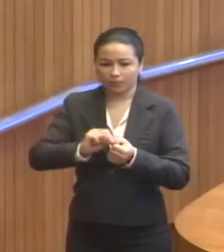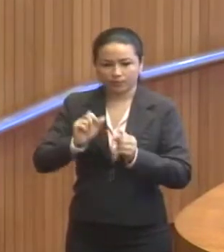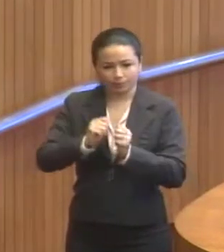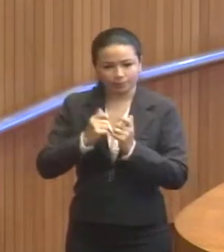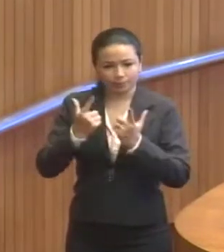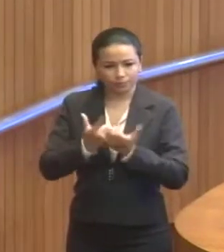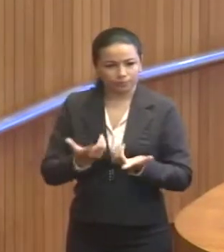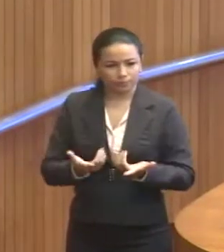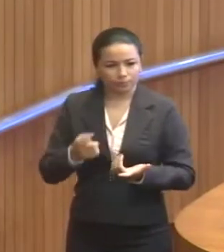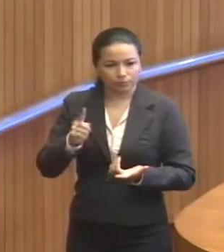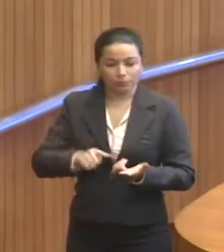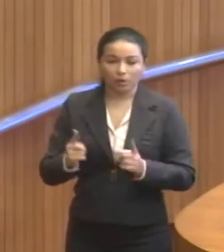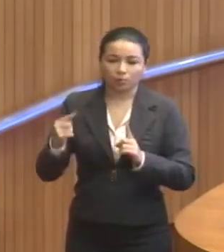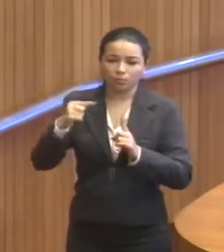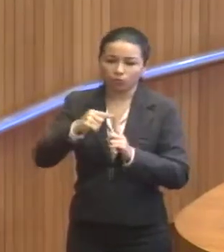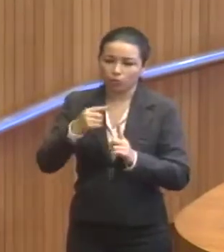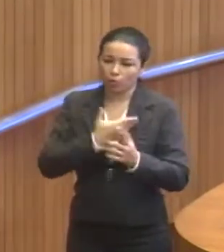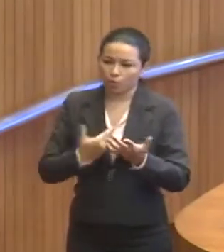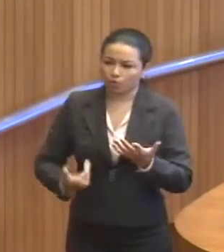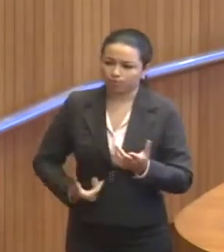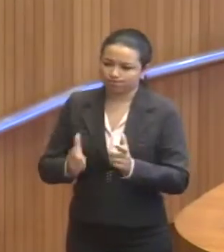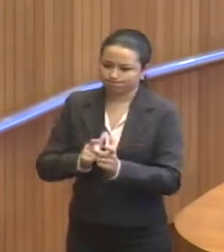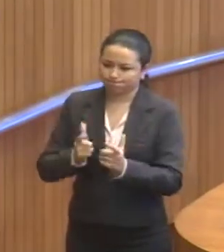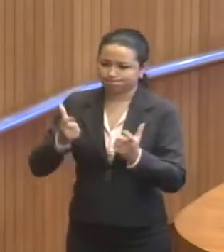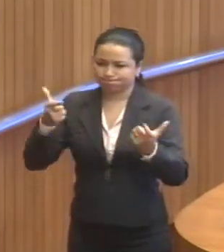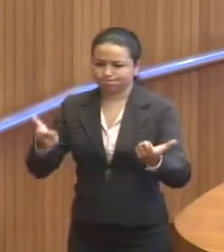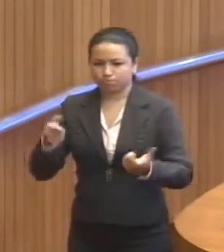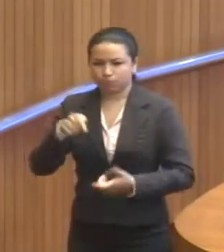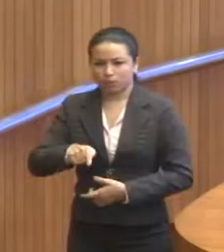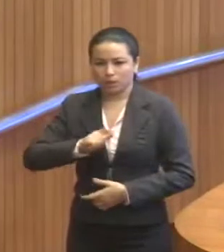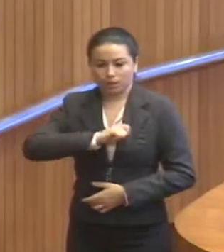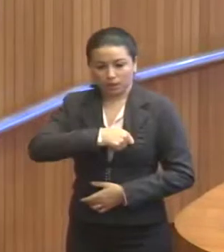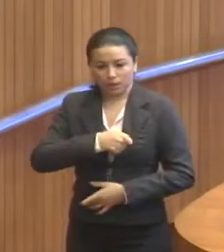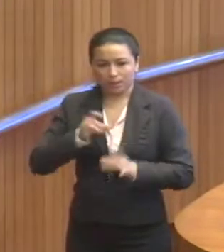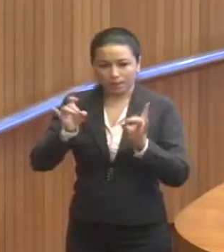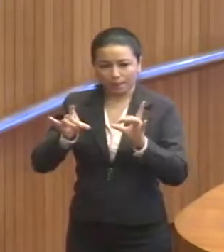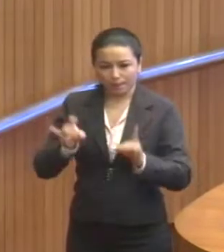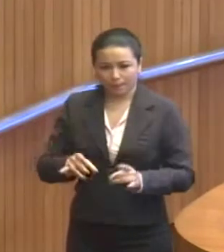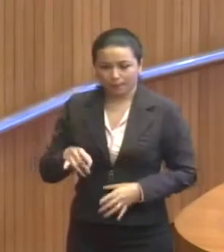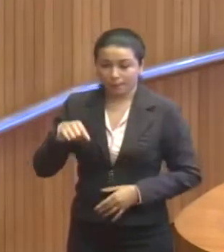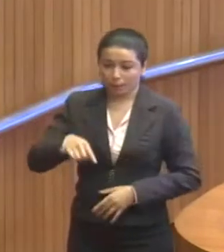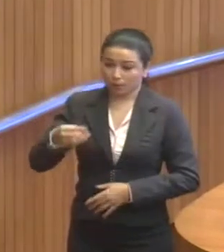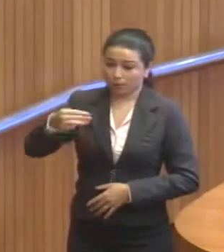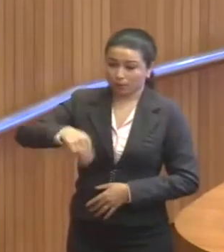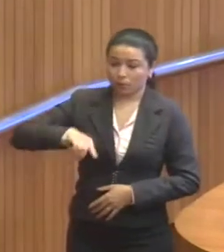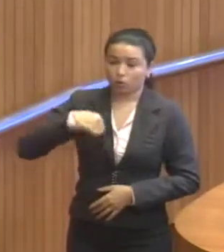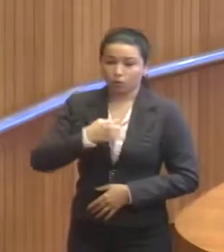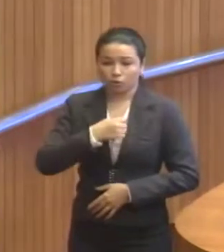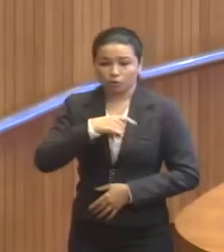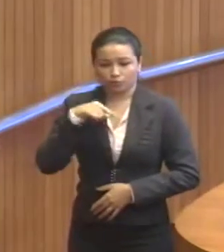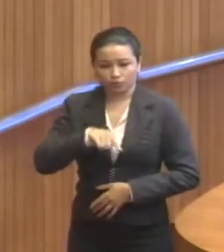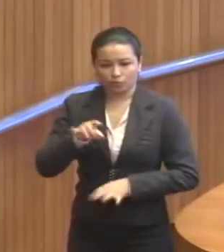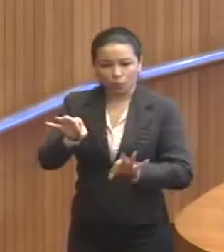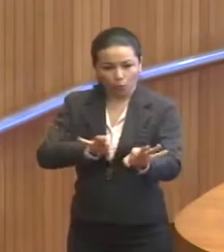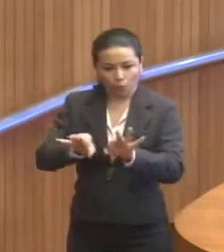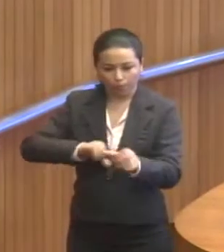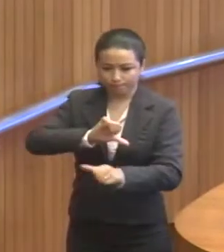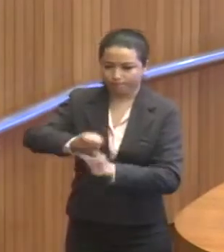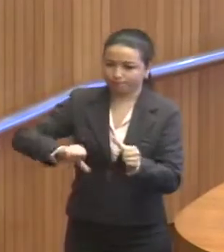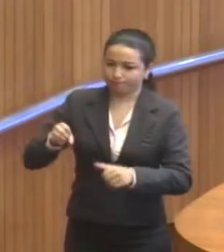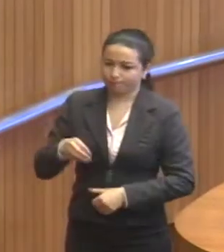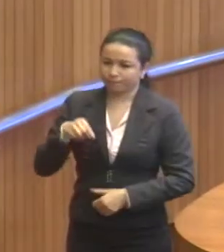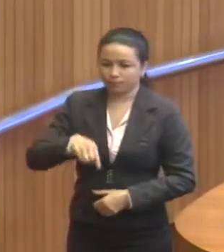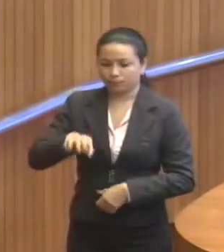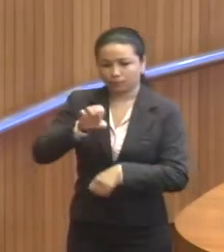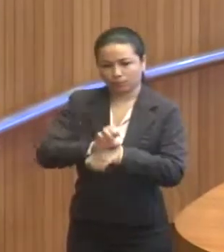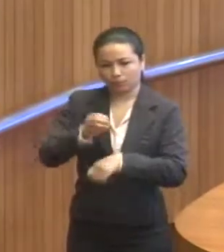na Assembleia. É no sentido de o governo ampliar as delegacias especializadas no Maranhão. Nós tivemos uma reorganização no estado